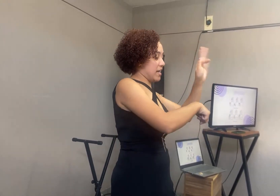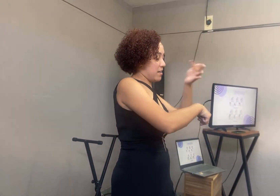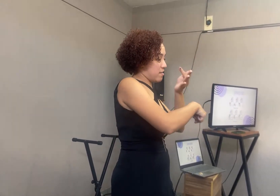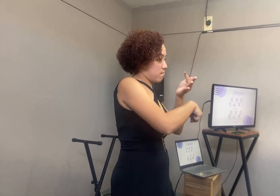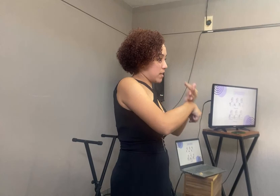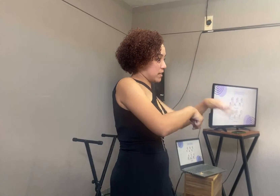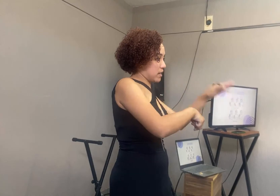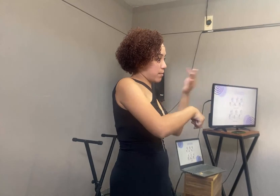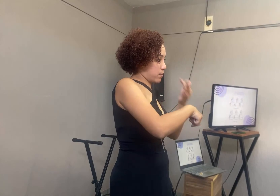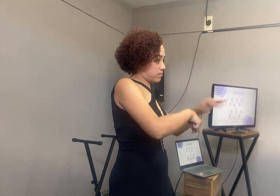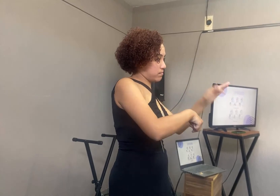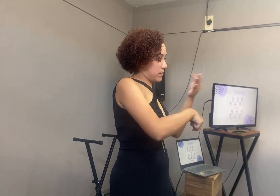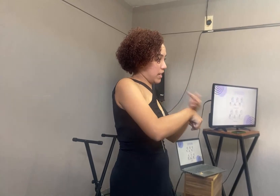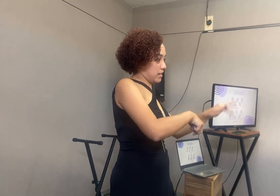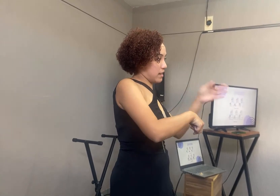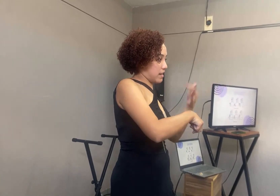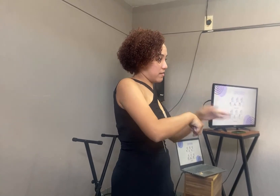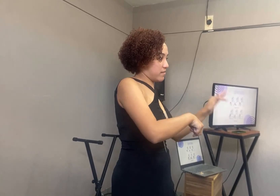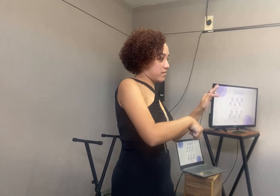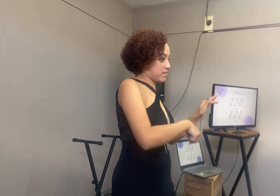T batendo. Treinar.